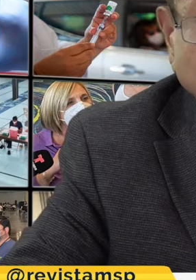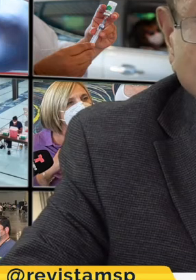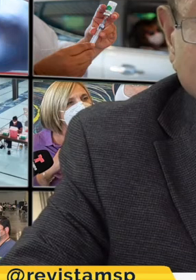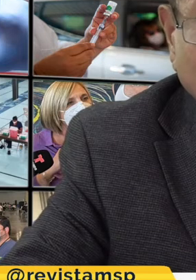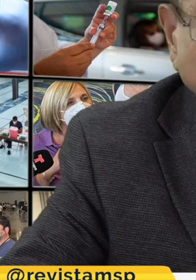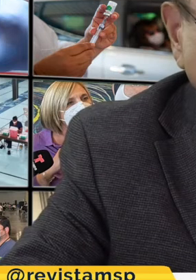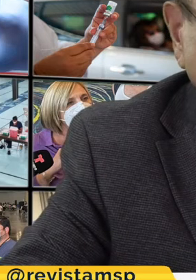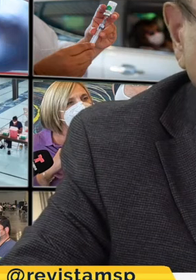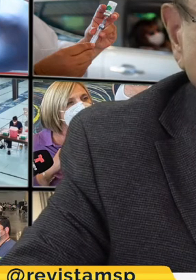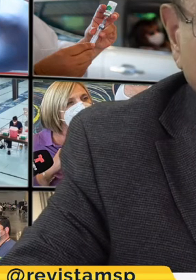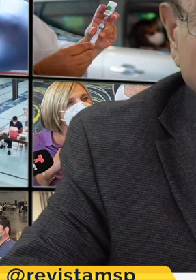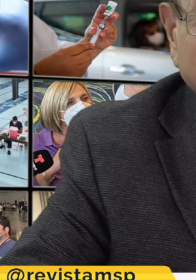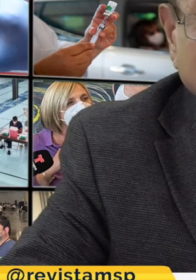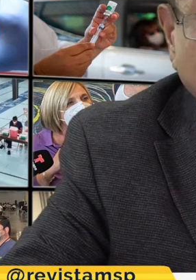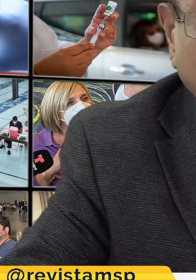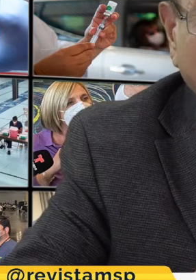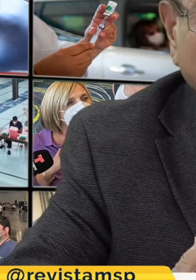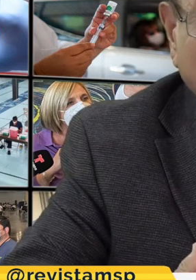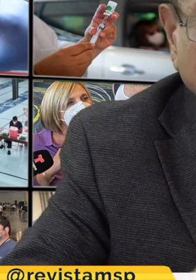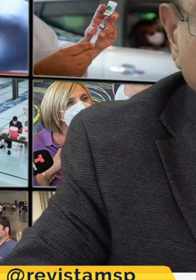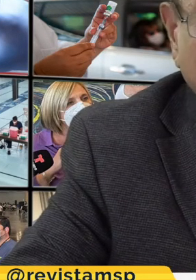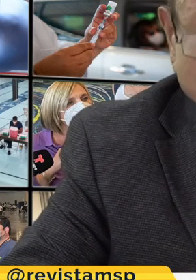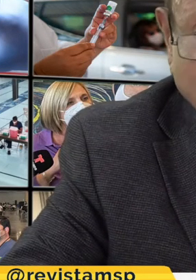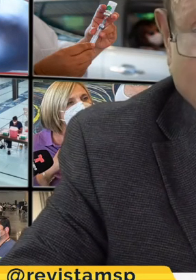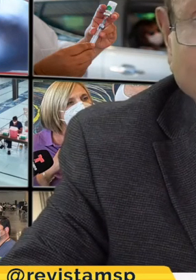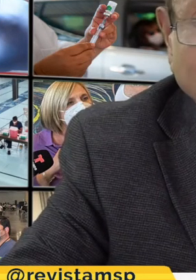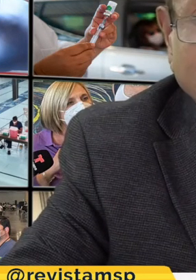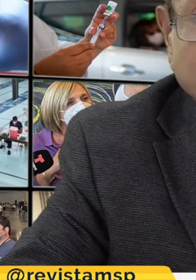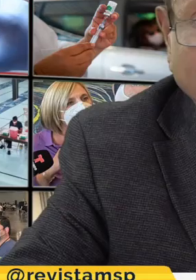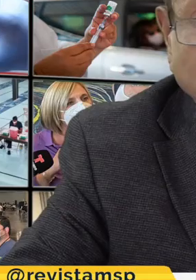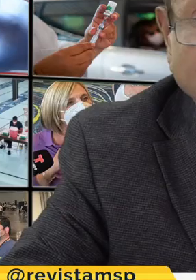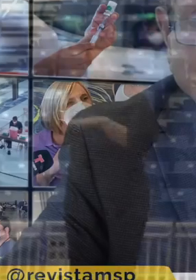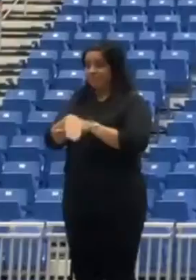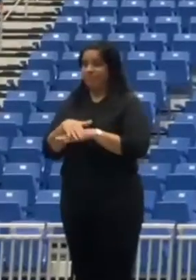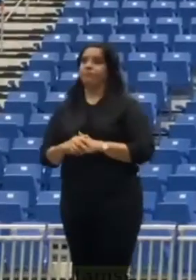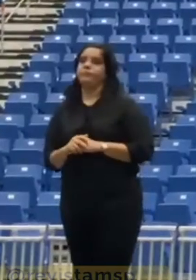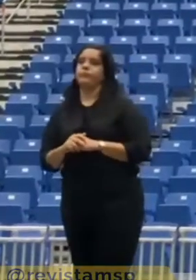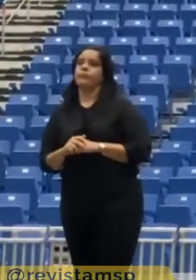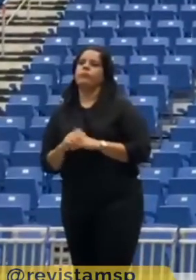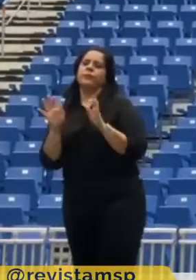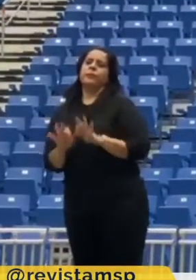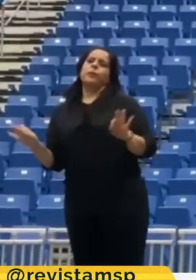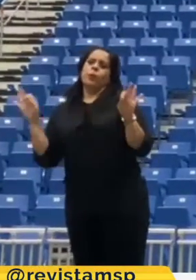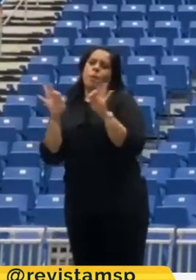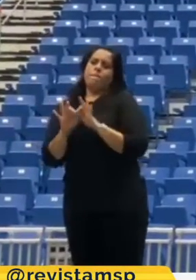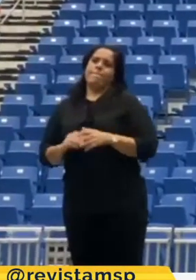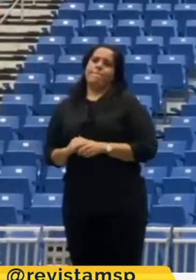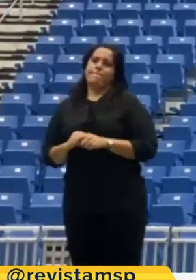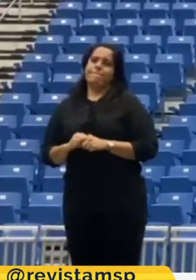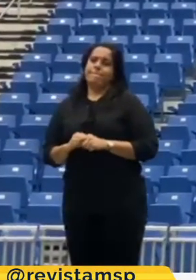el doctor Mellado de otra parte anunció incentivos para generar mayor vacunación en Puerto Rico Algo bien importante es